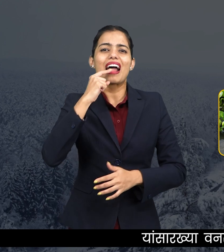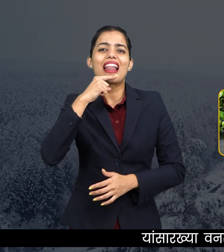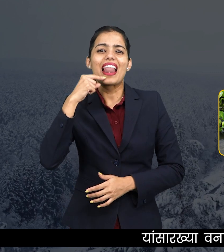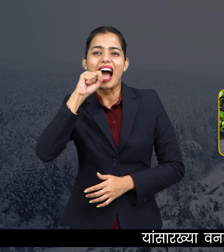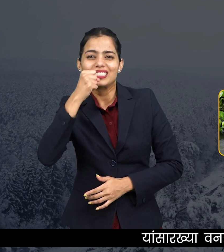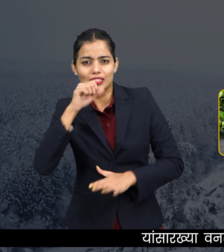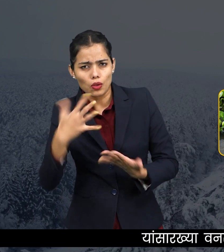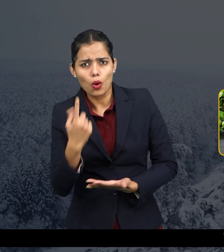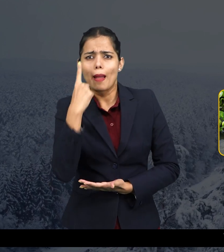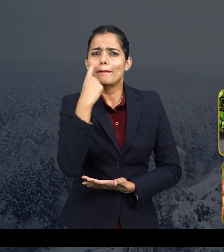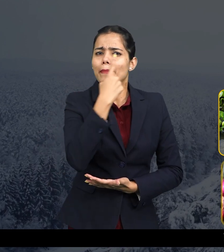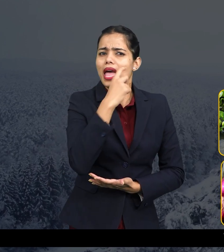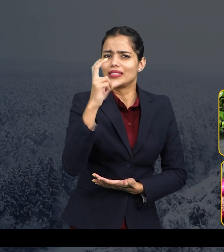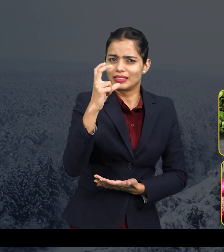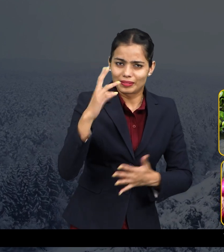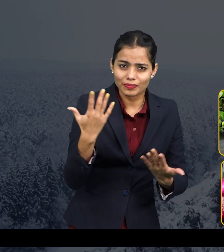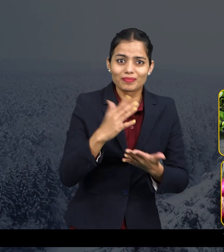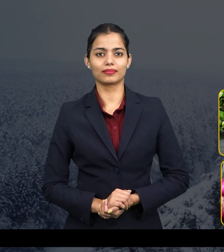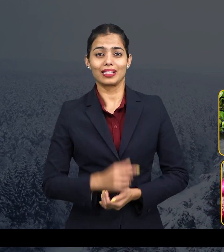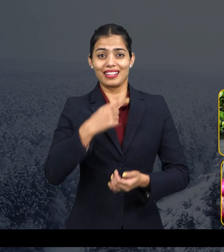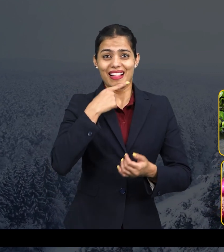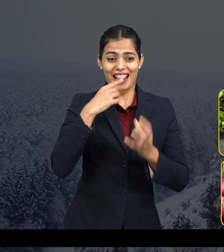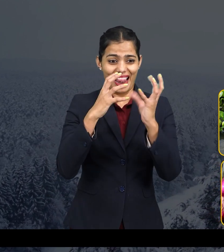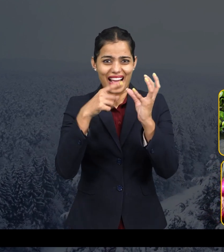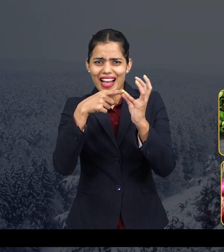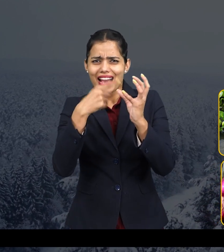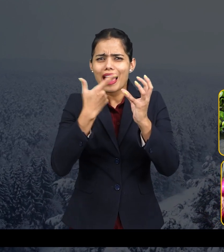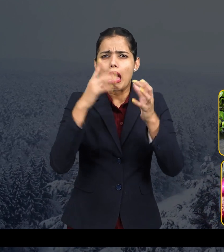वनस्पतींचे निरीक्षण करा. कांदा, बीट,